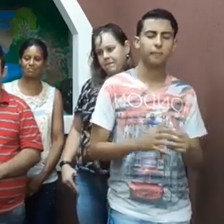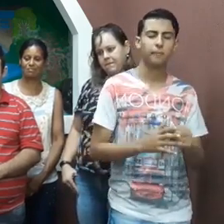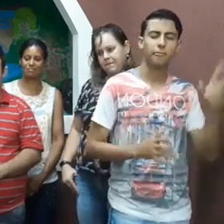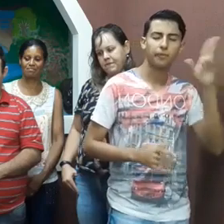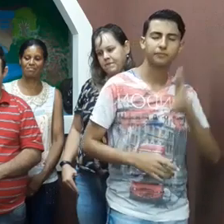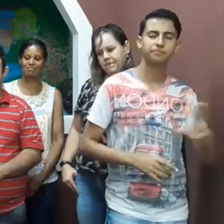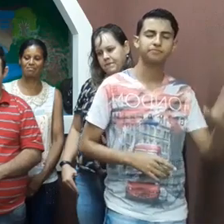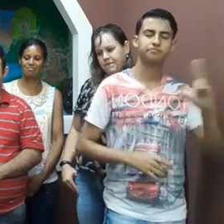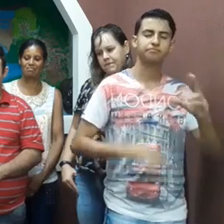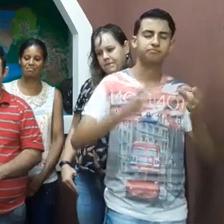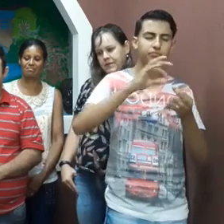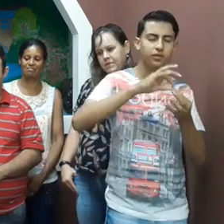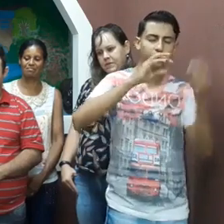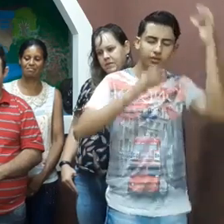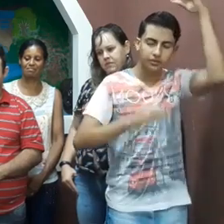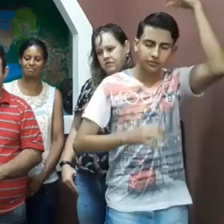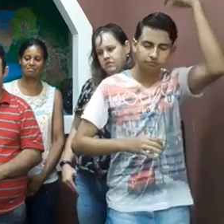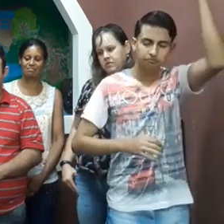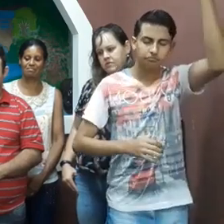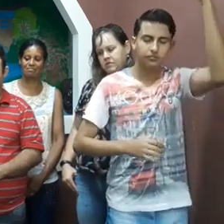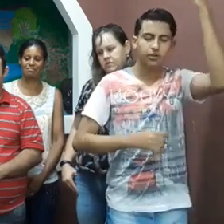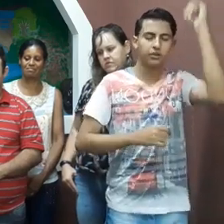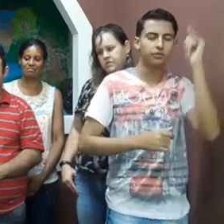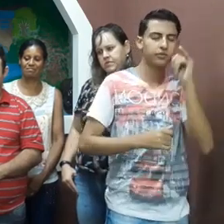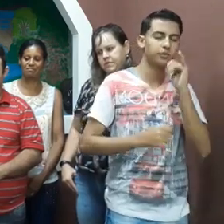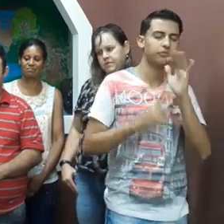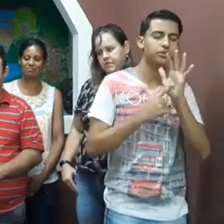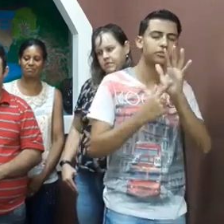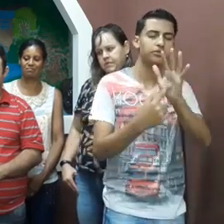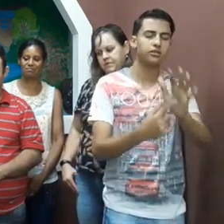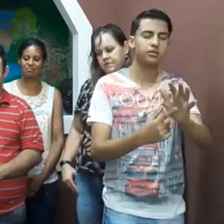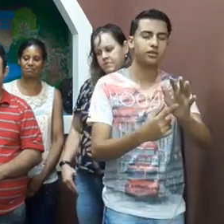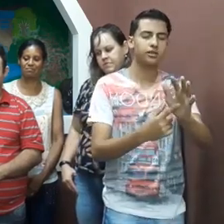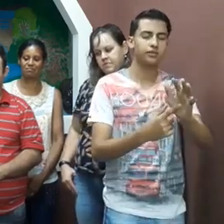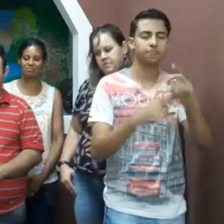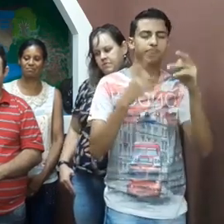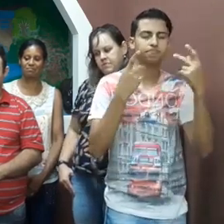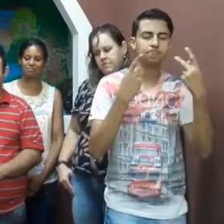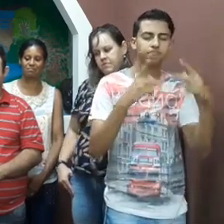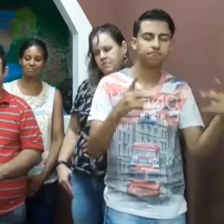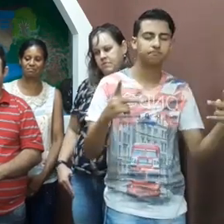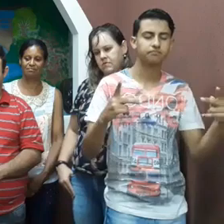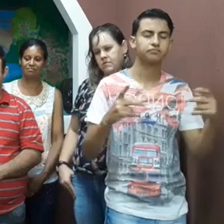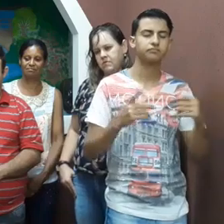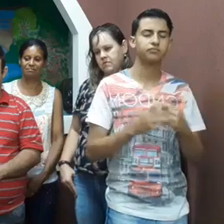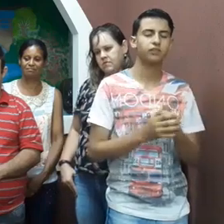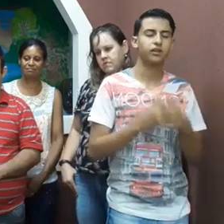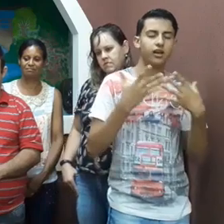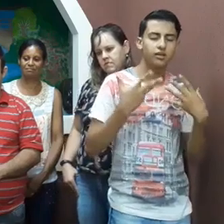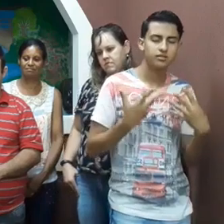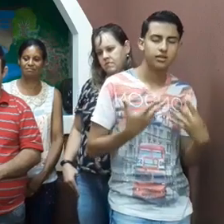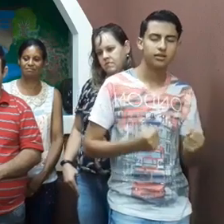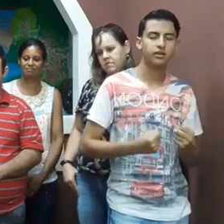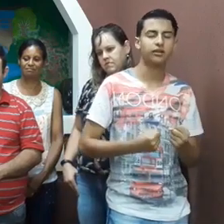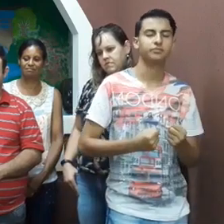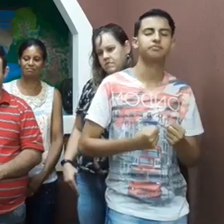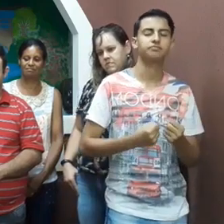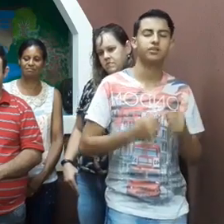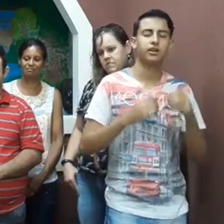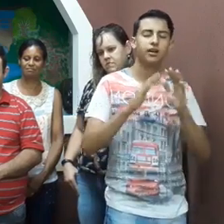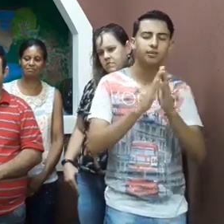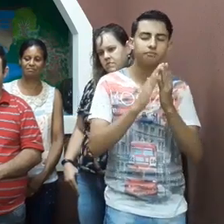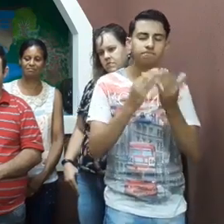pelo Teu Espírito Santo, ó Pai, para transmitir, ó Pai, as línguas a eles, ó Pai, que eles possam receber, ó Pai, a Tua palavra, que